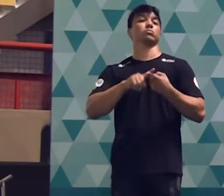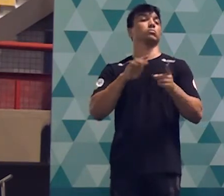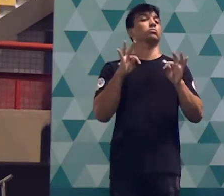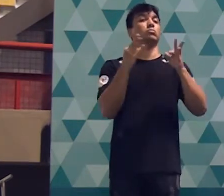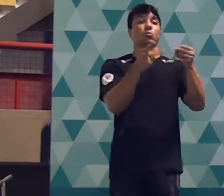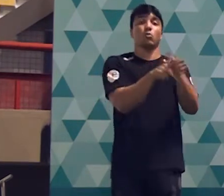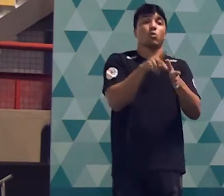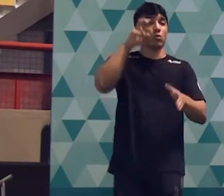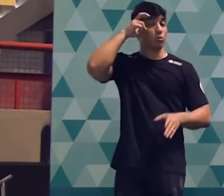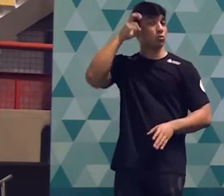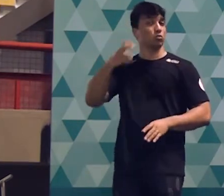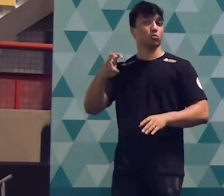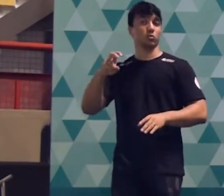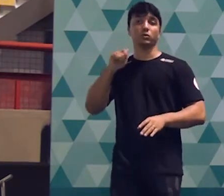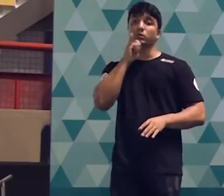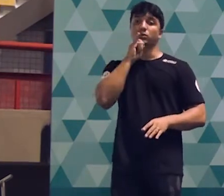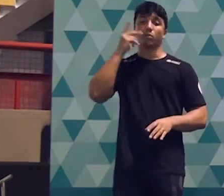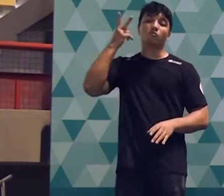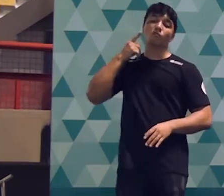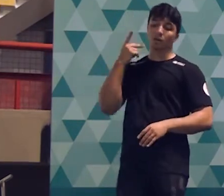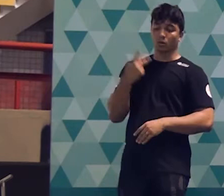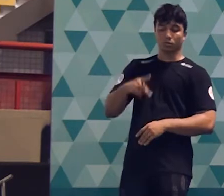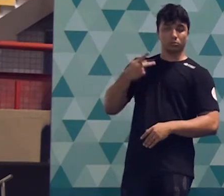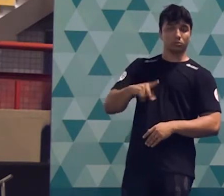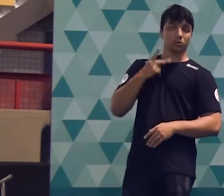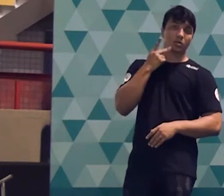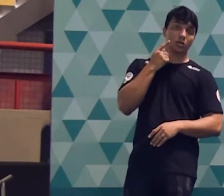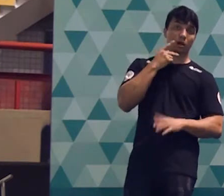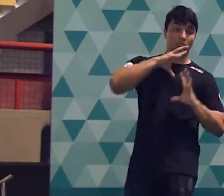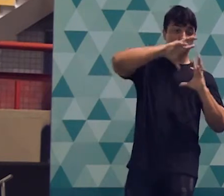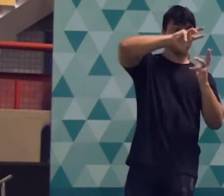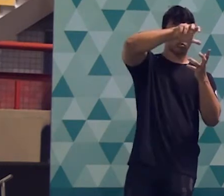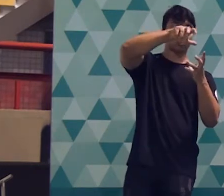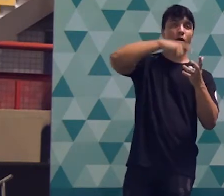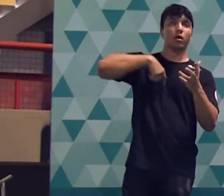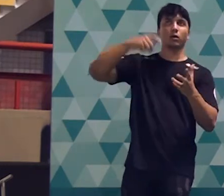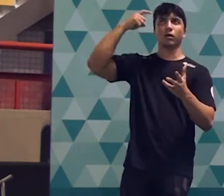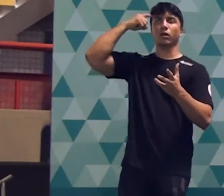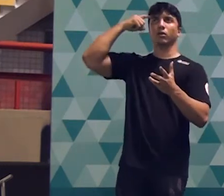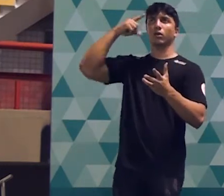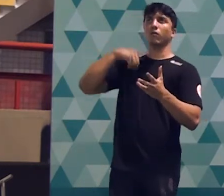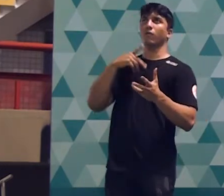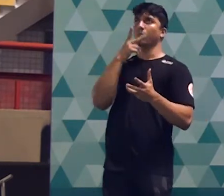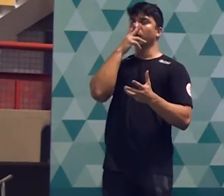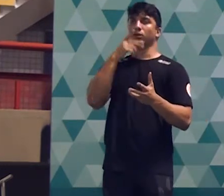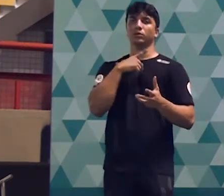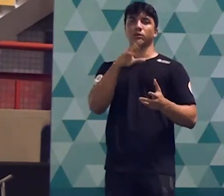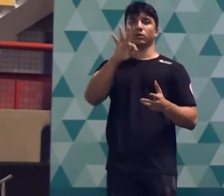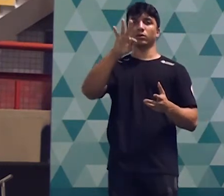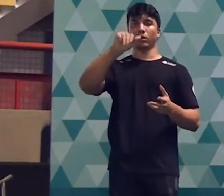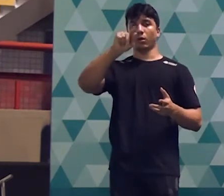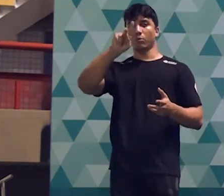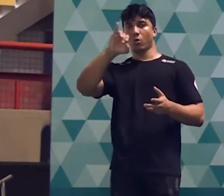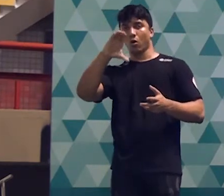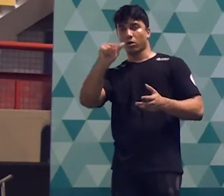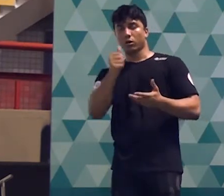Quando a gente fala de Fortaleza, quando a gente fala do Ceará pelo mundo, todo mundo fala da nossa tapioca,